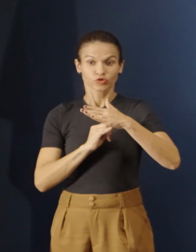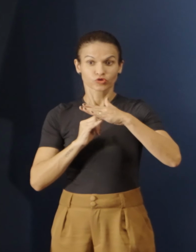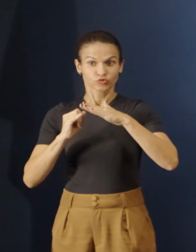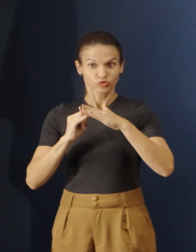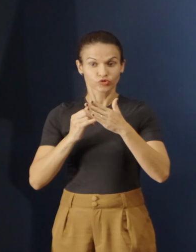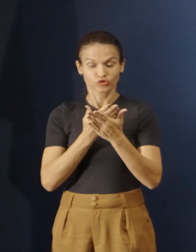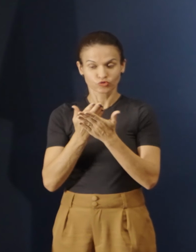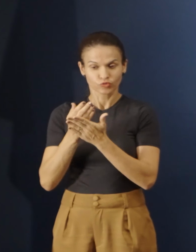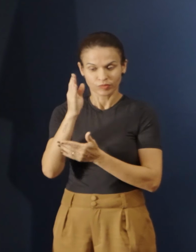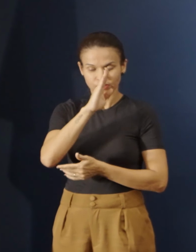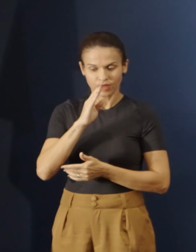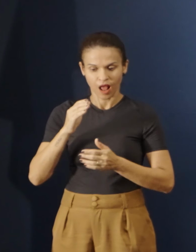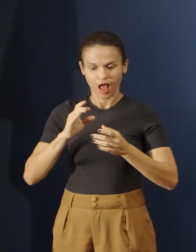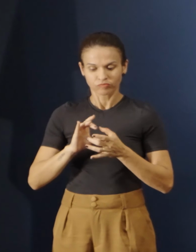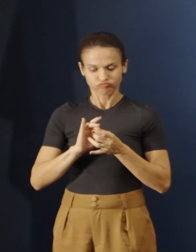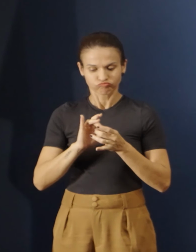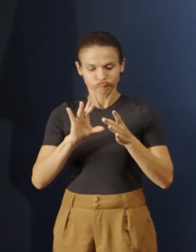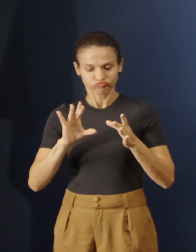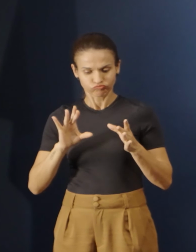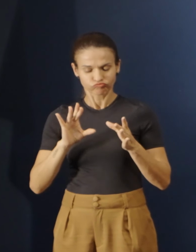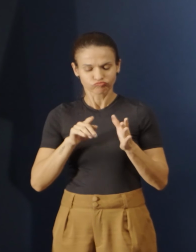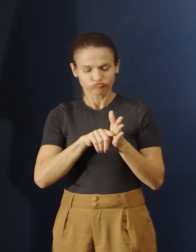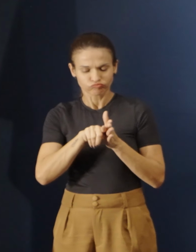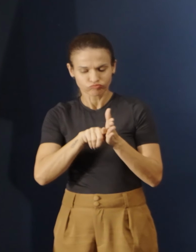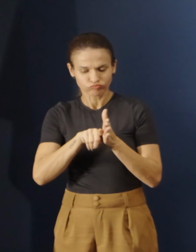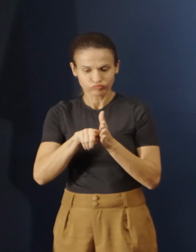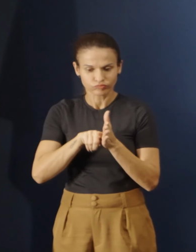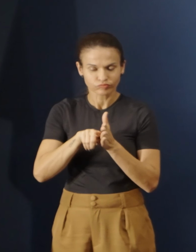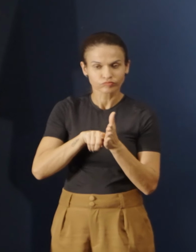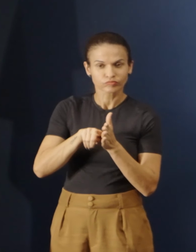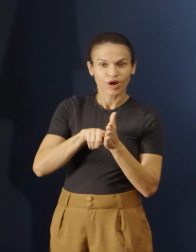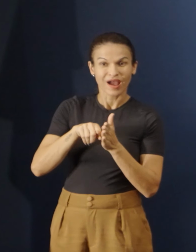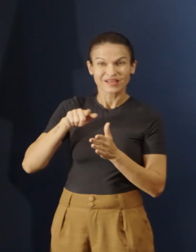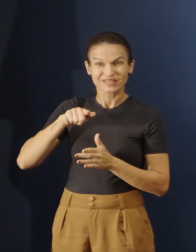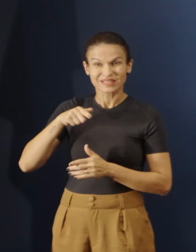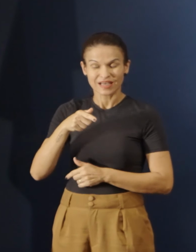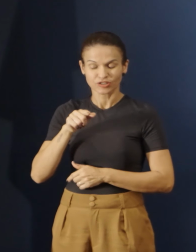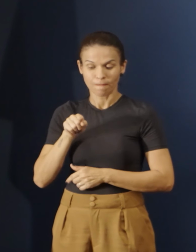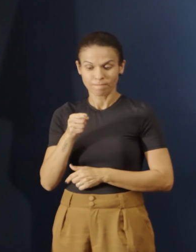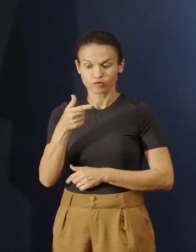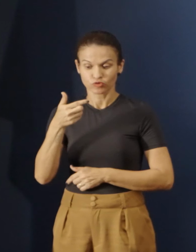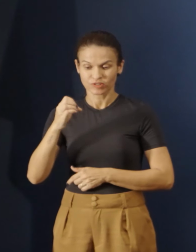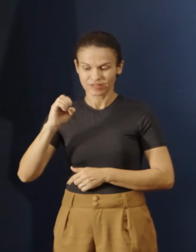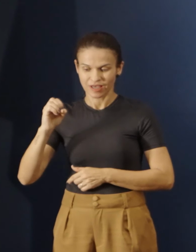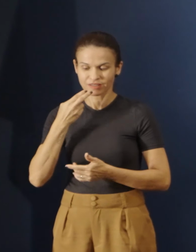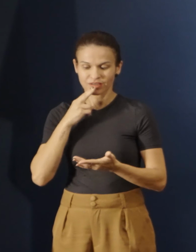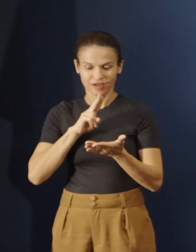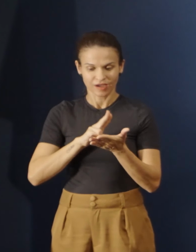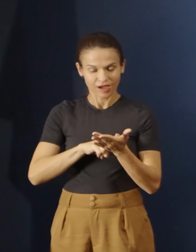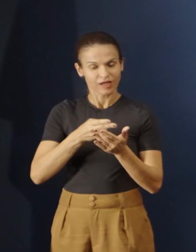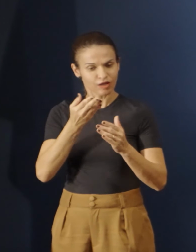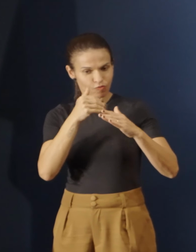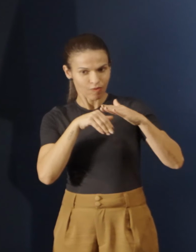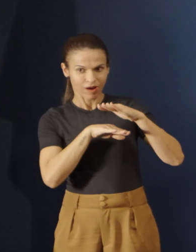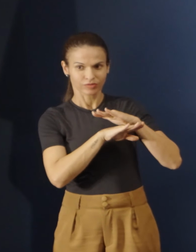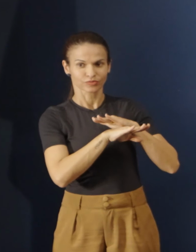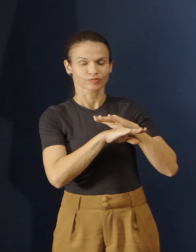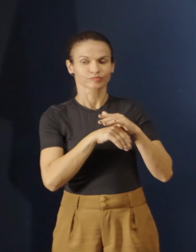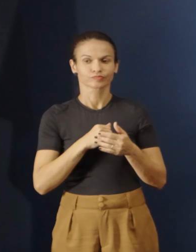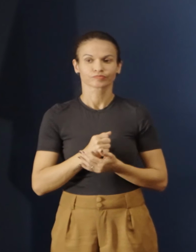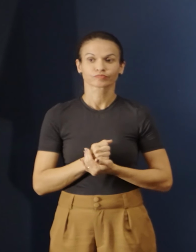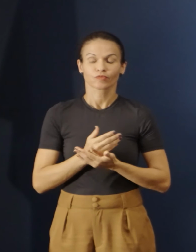da USP, abre o arquivo do Mário de Andrade e começa a processar as 7.200 cartas que o Mário deixou no arquivo dele.